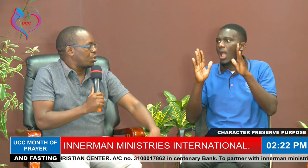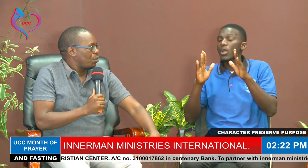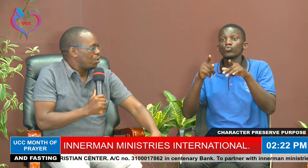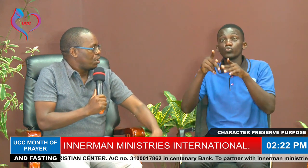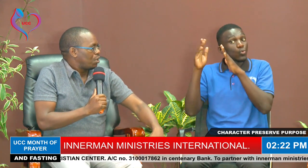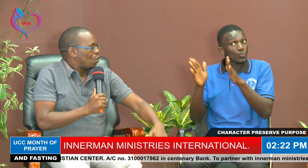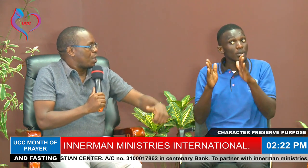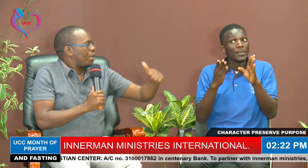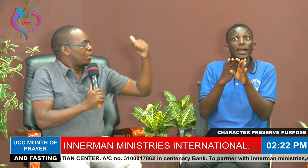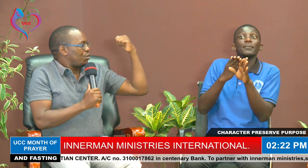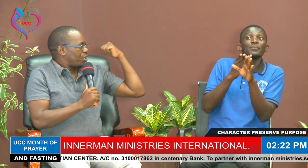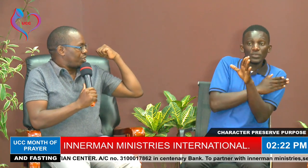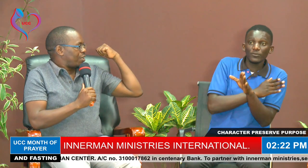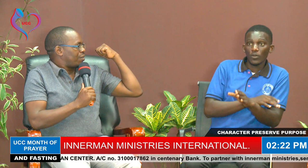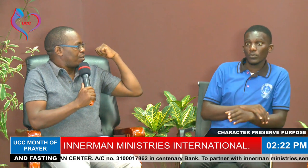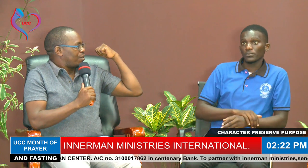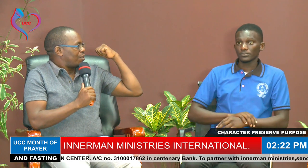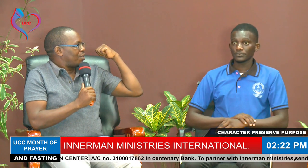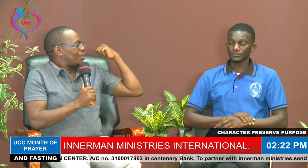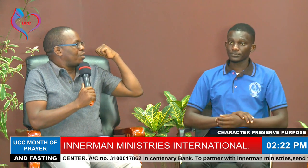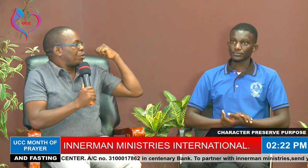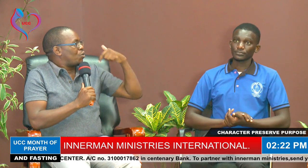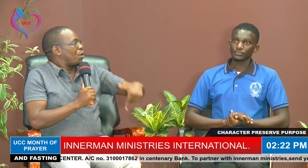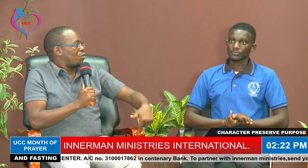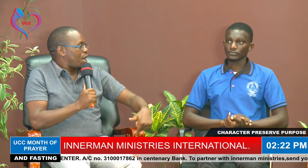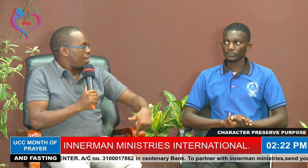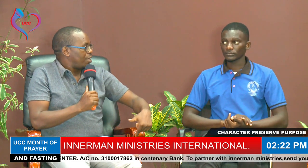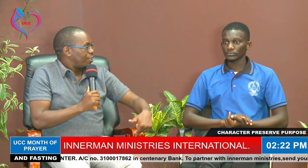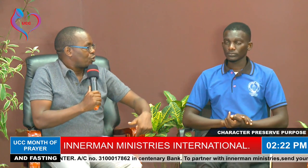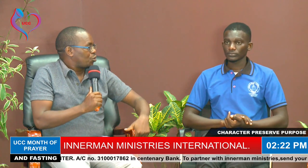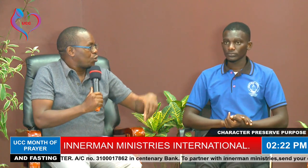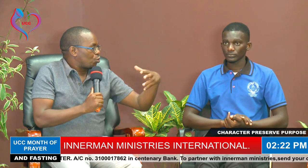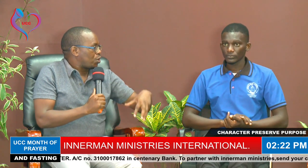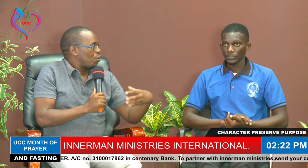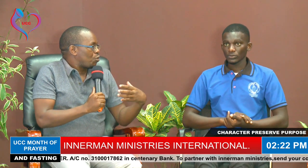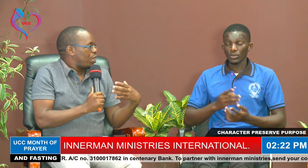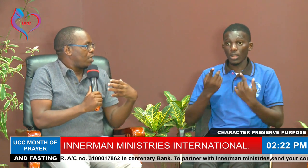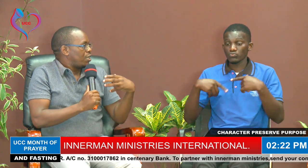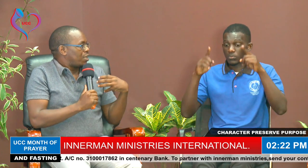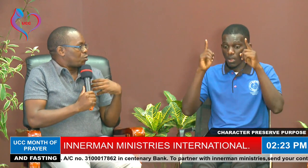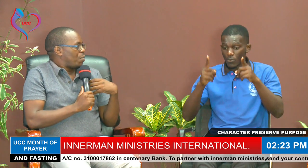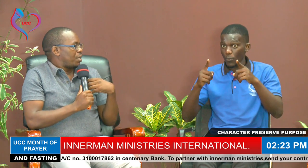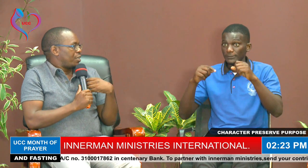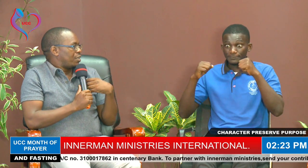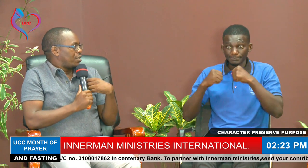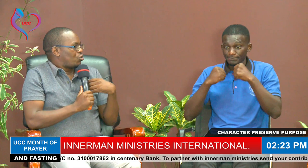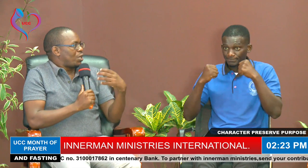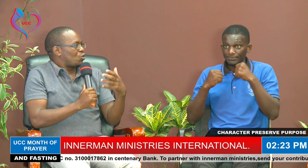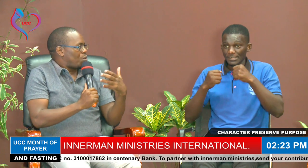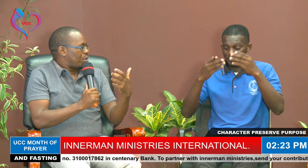lutalo. Obyambala terunnajja. Kuba kutalo kuba kulwana. Kuba kulwana. So tugeze okutuka mu kulwana batwambadde. Zo wayinza okuba